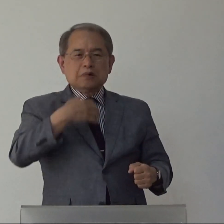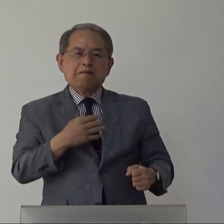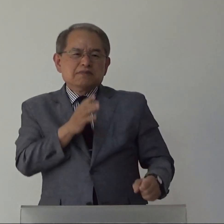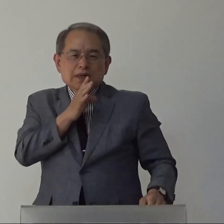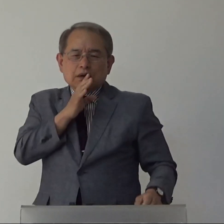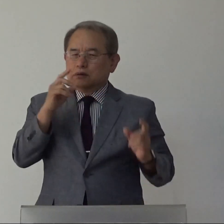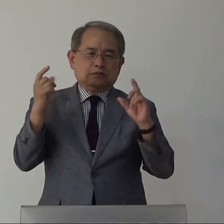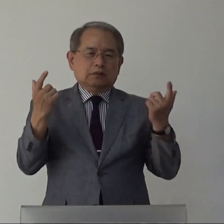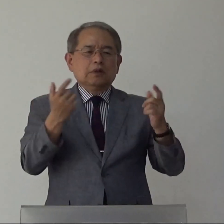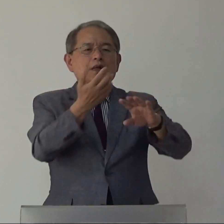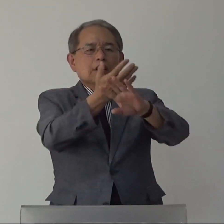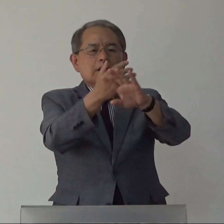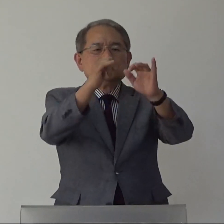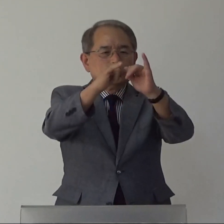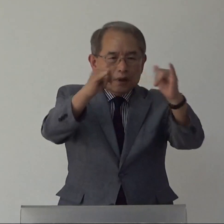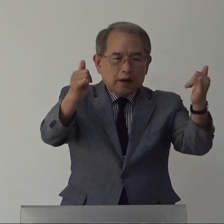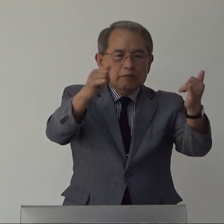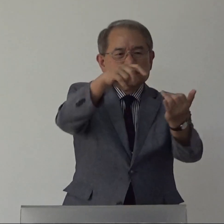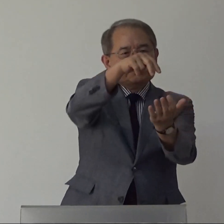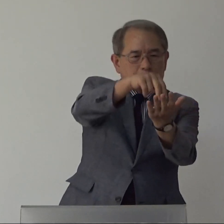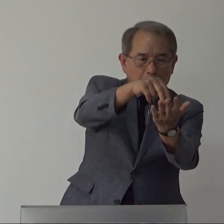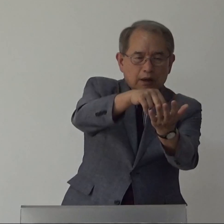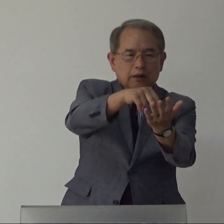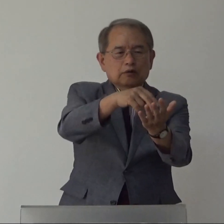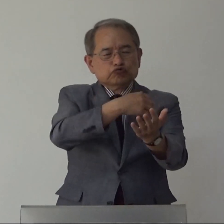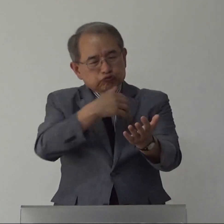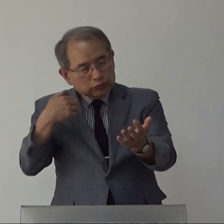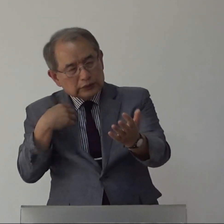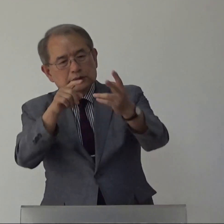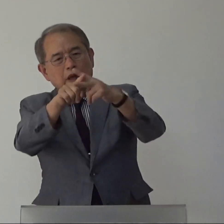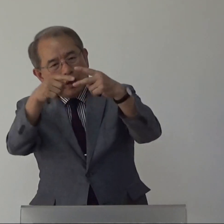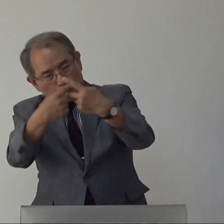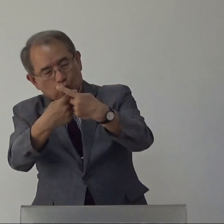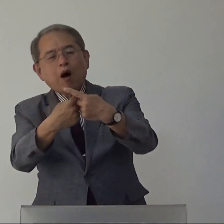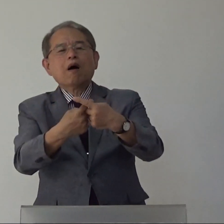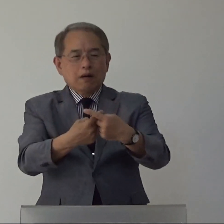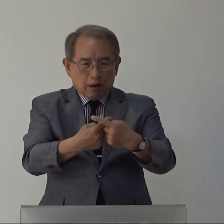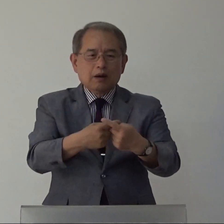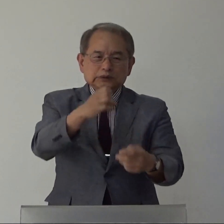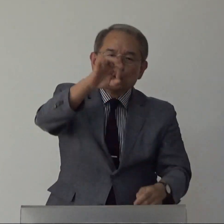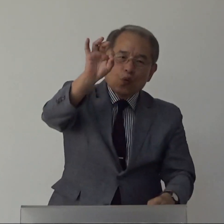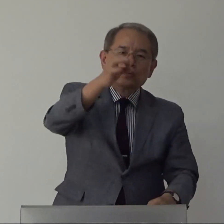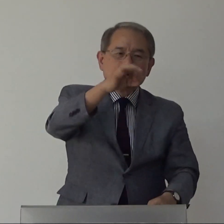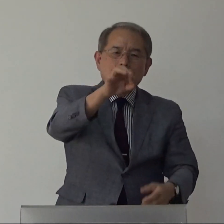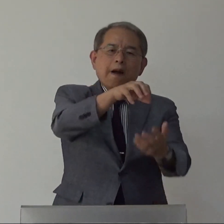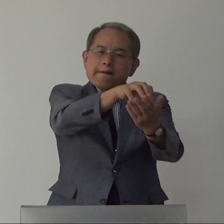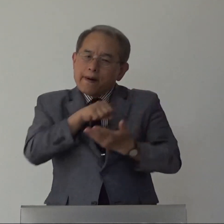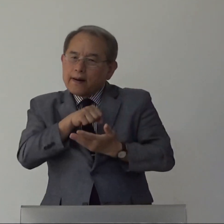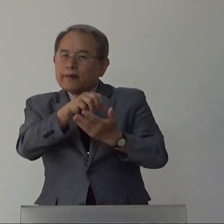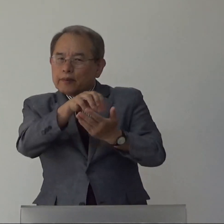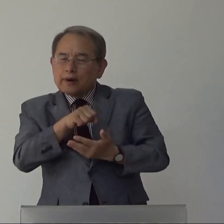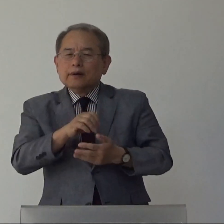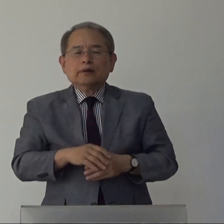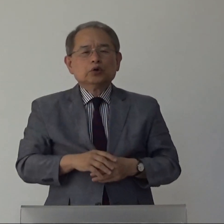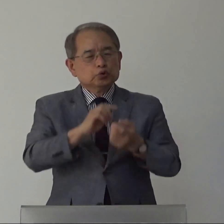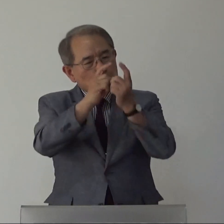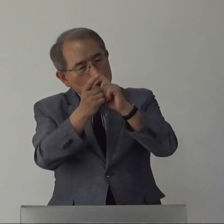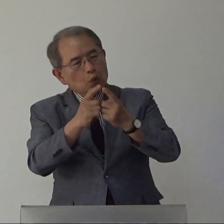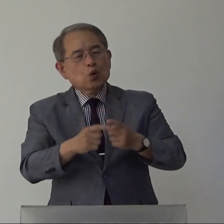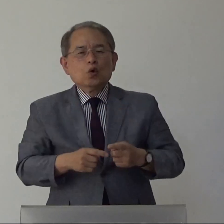이해하지 못하고 고집을 피우기도 하지요. 나만 맞다고 생각하는 사람이 초보신앙입니다. 그러나